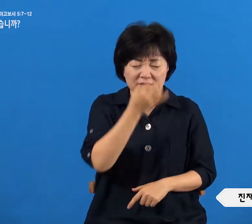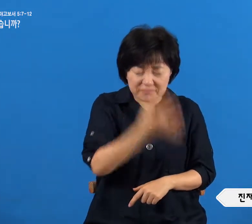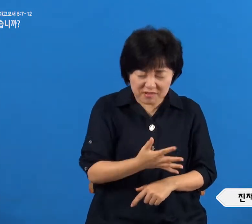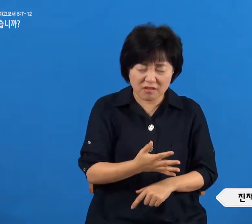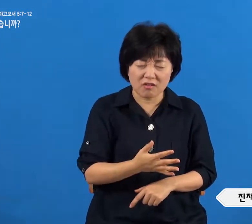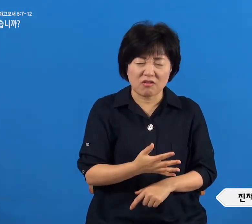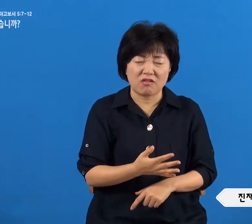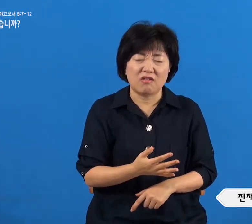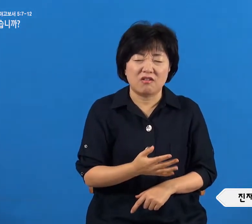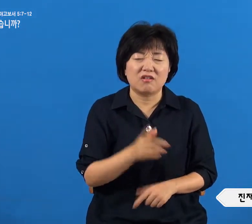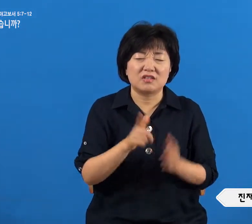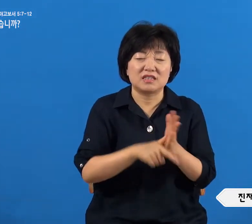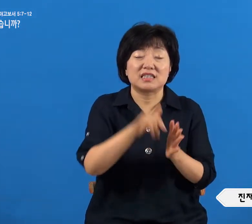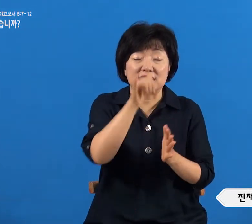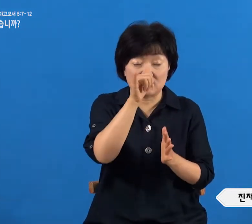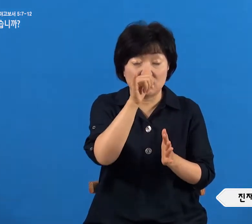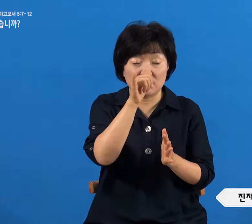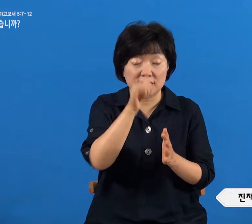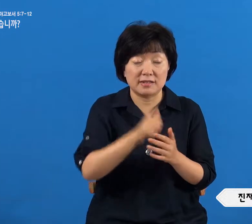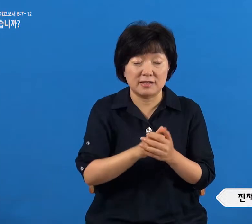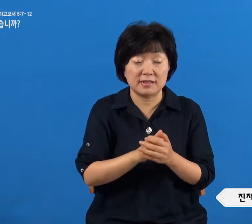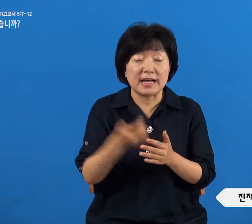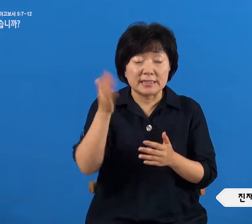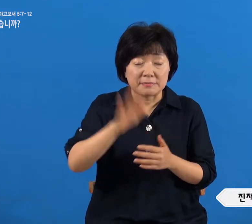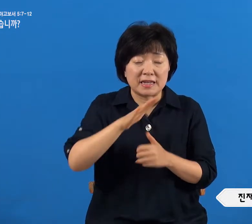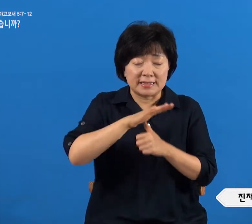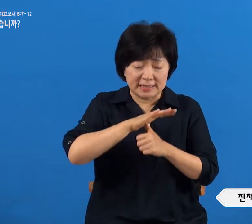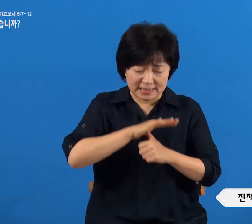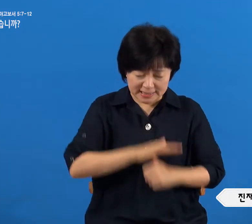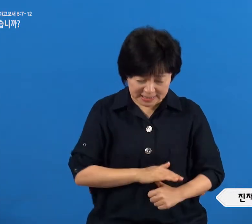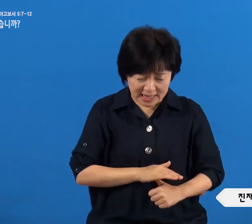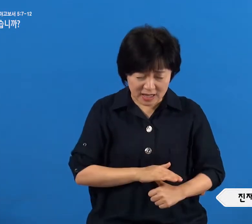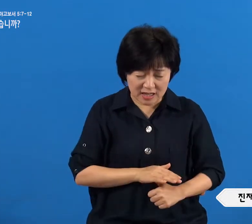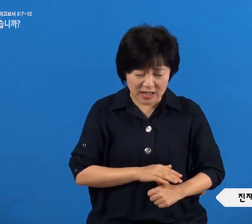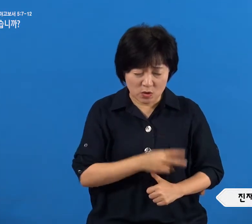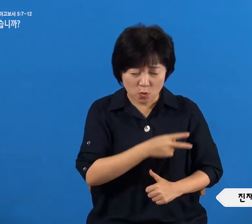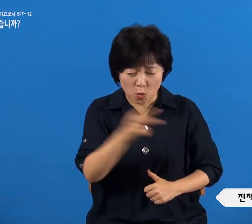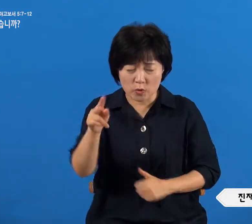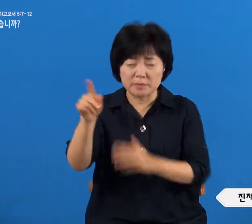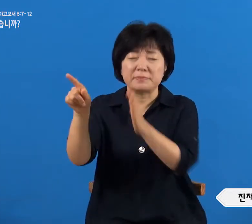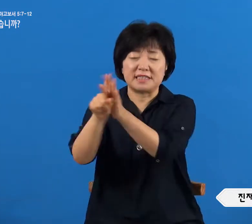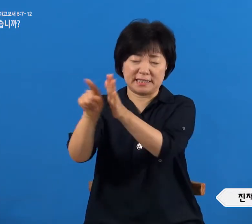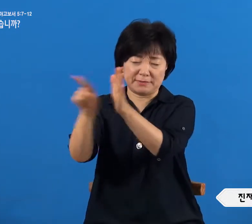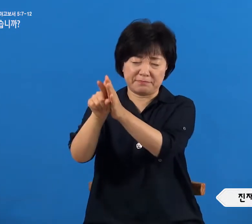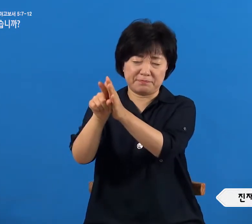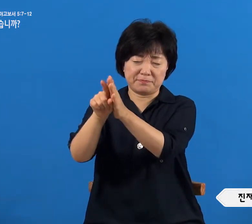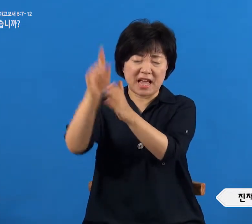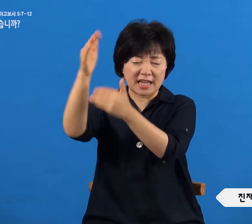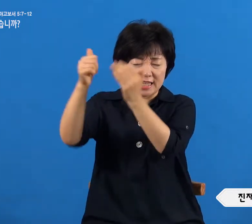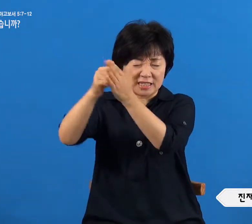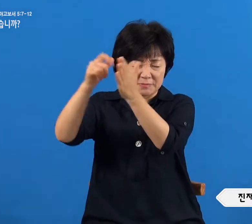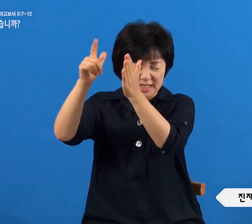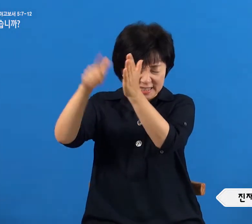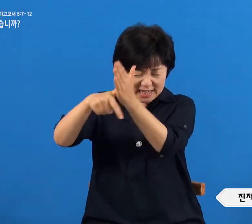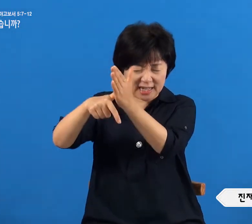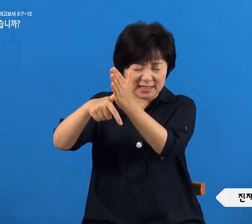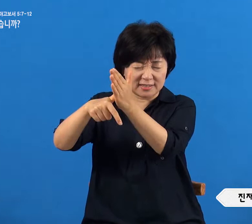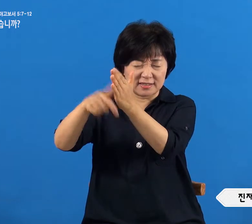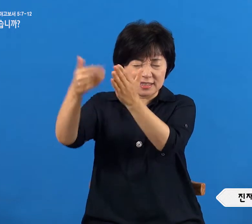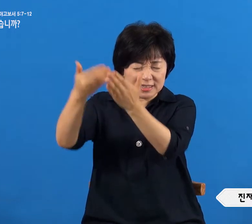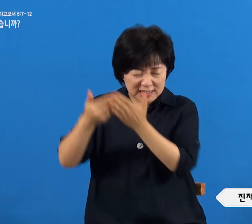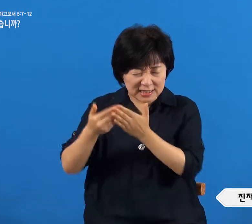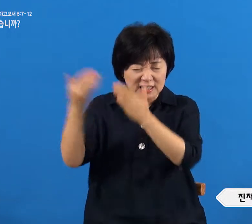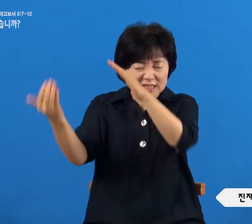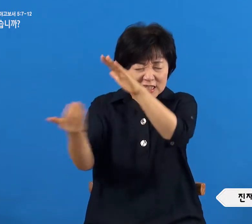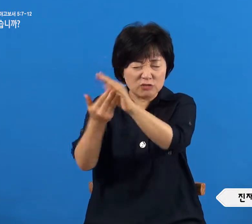있습니다. 그래서 이야기합니다. 인내는 믿음입니다. 하나님의 시간에 대한 믿음,